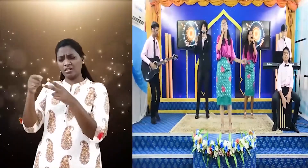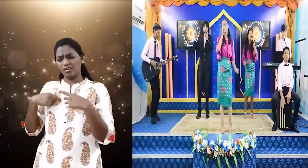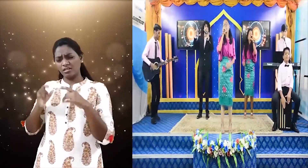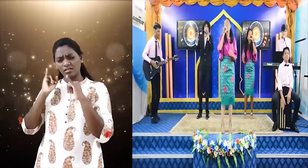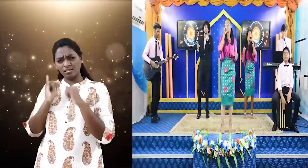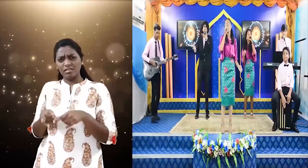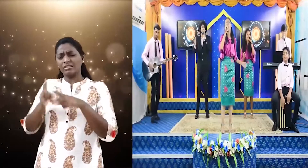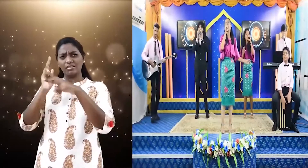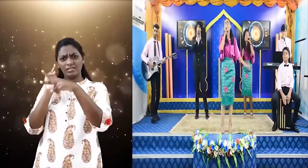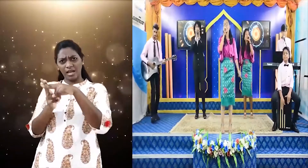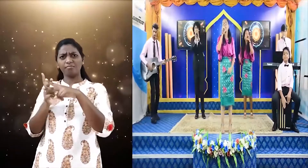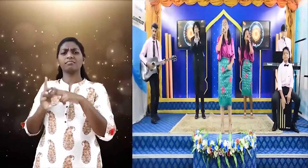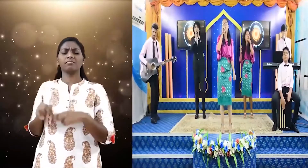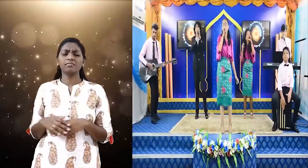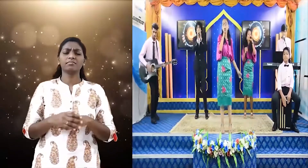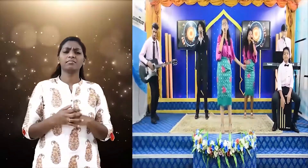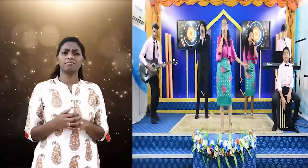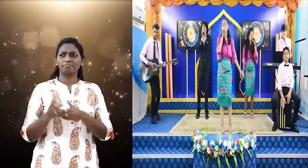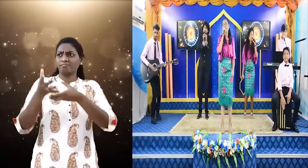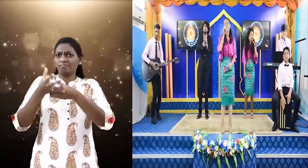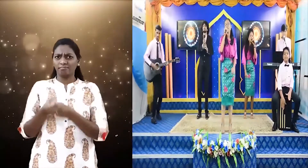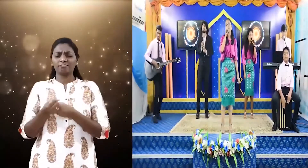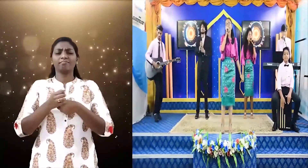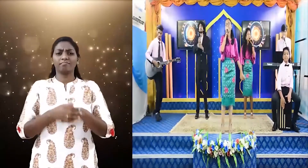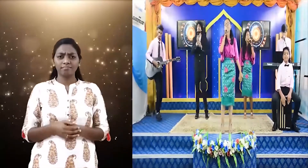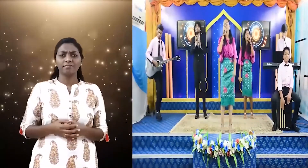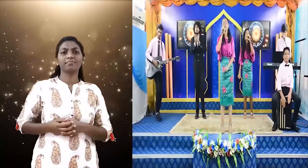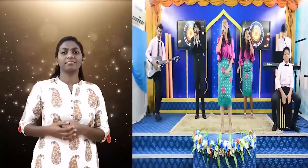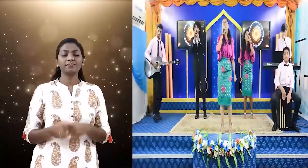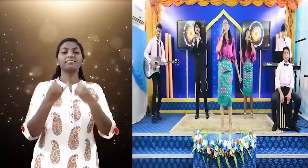हम, यीशु में ही रहेंगे हम।